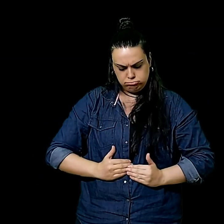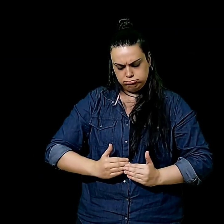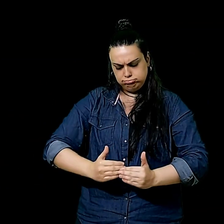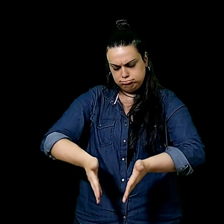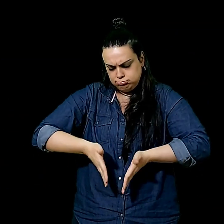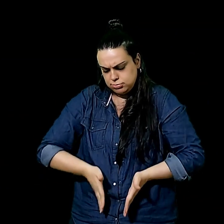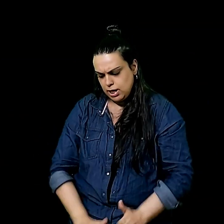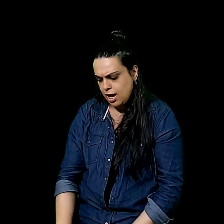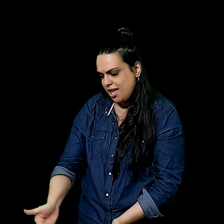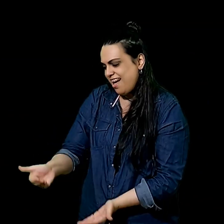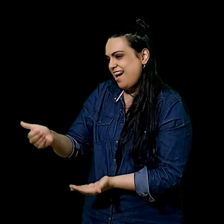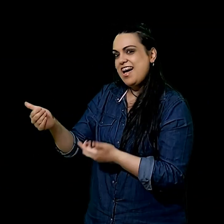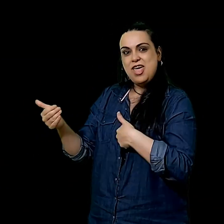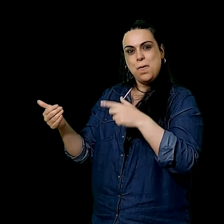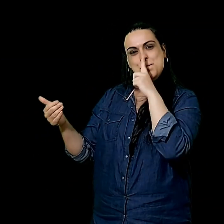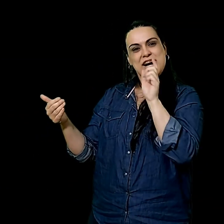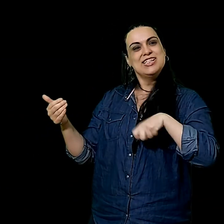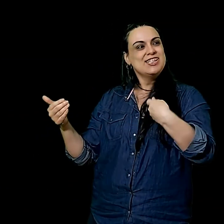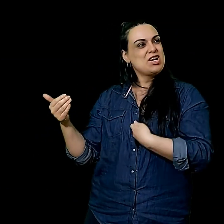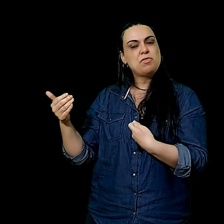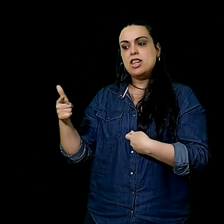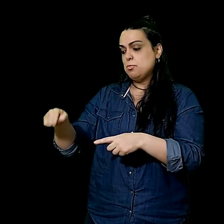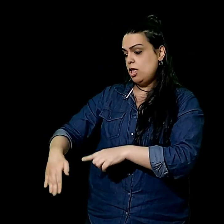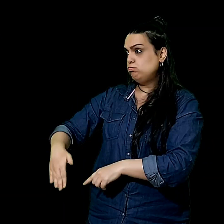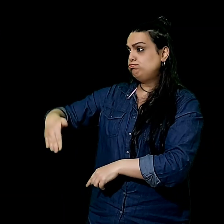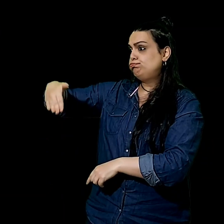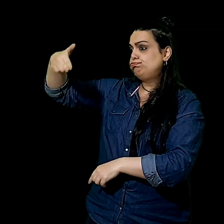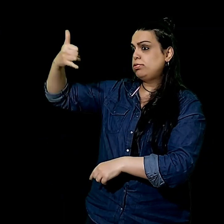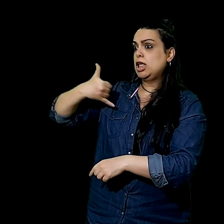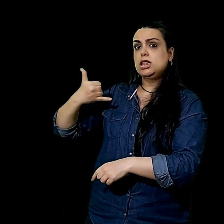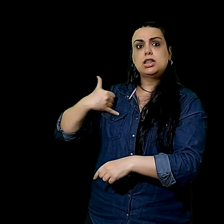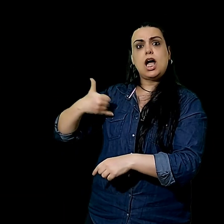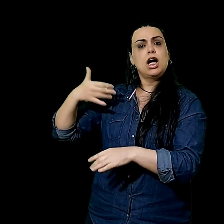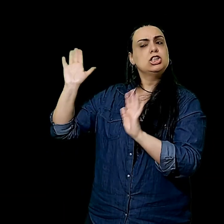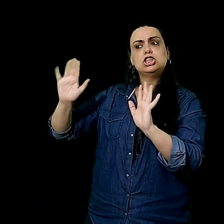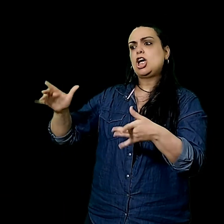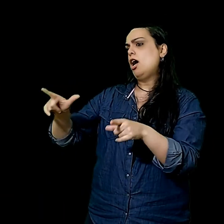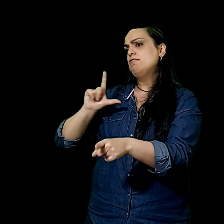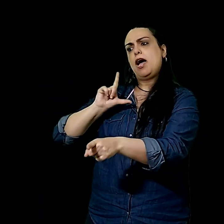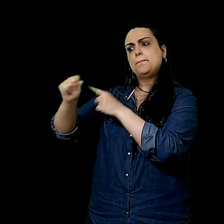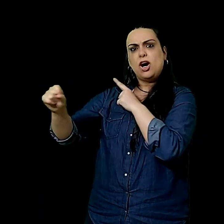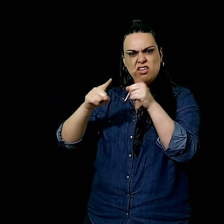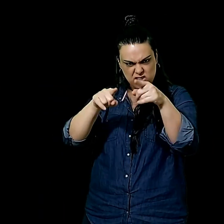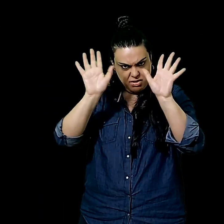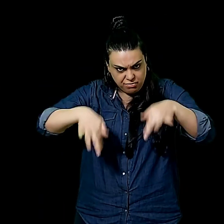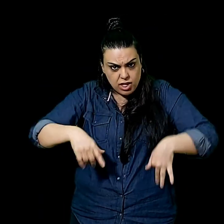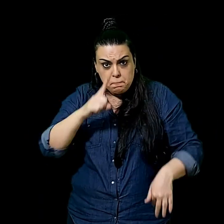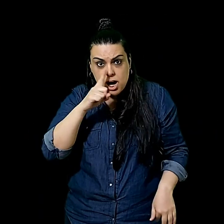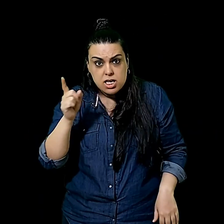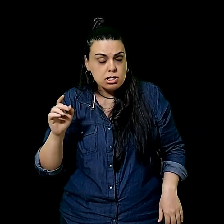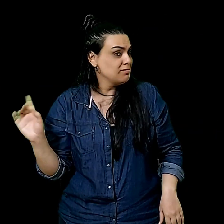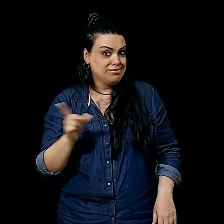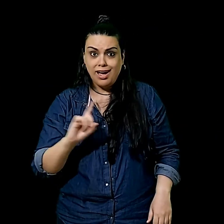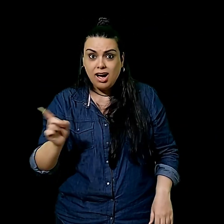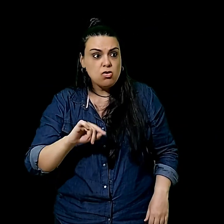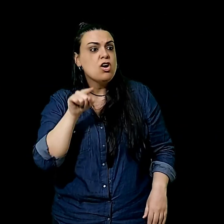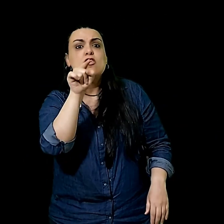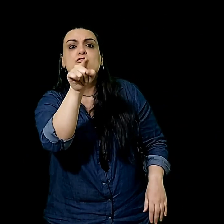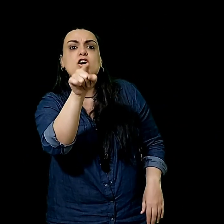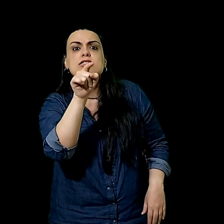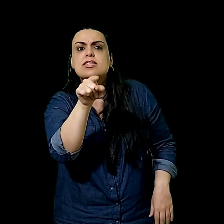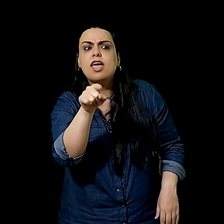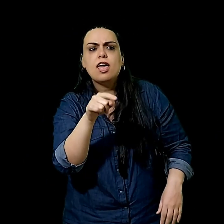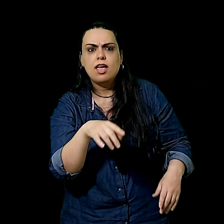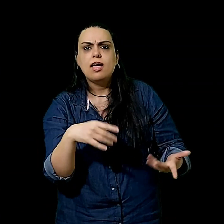filho depois que ele se torna maior de idade e sai de casa para trabalhar e para viver a família dele. Ei, você não deixa de ser pai do